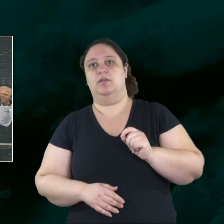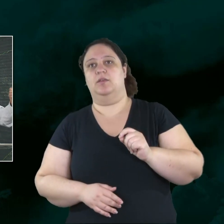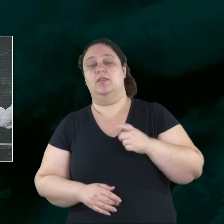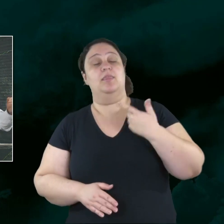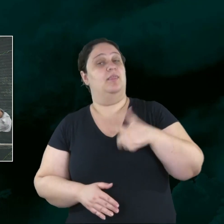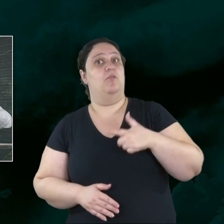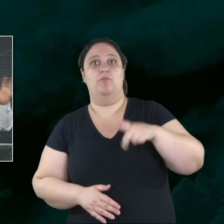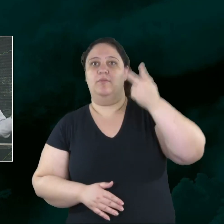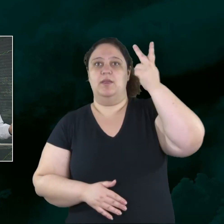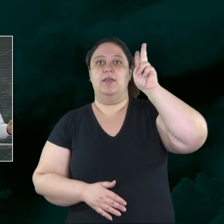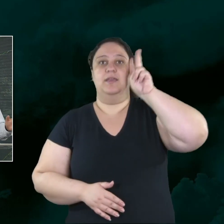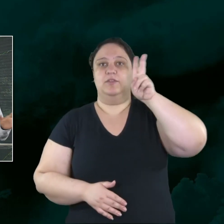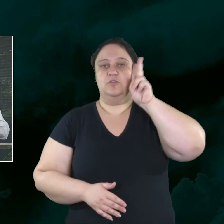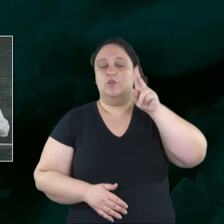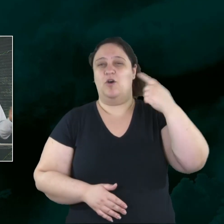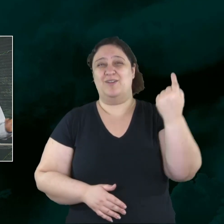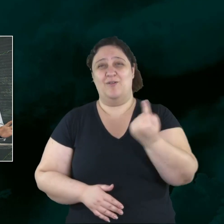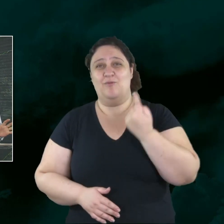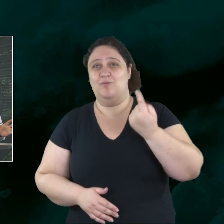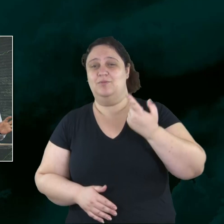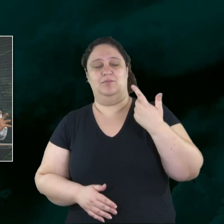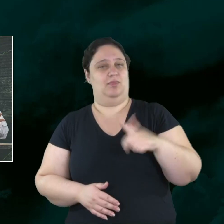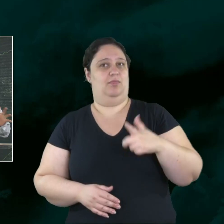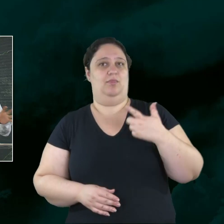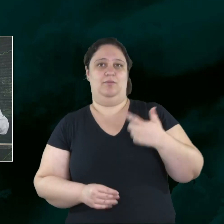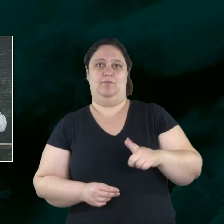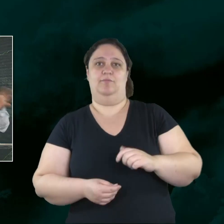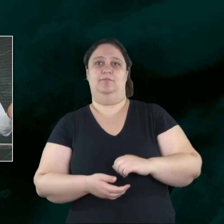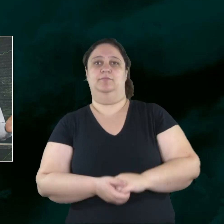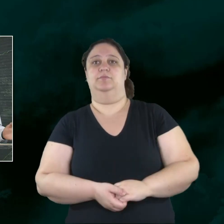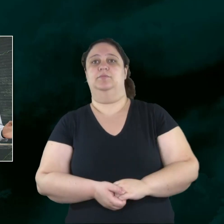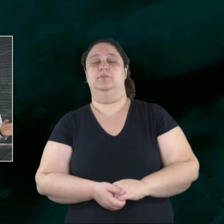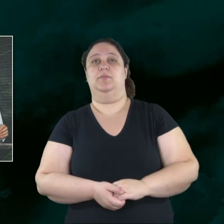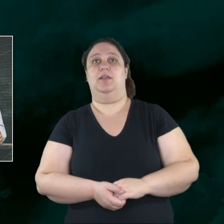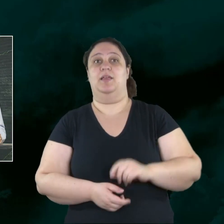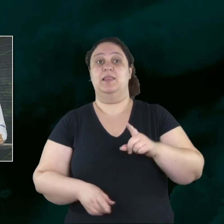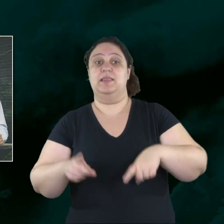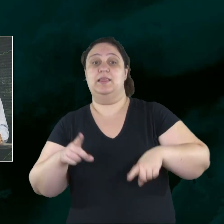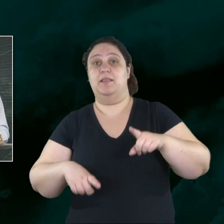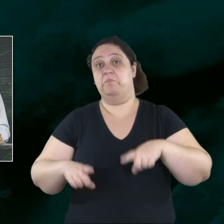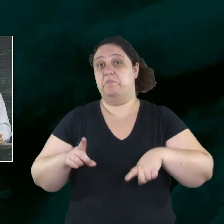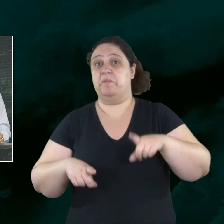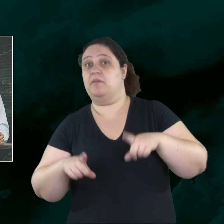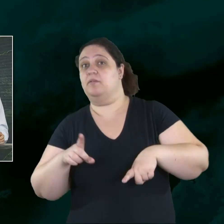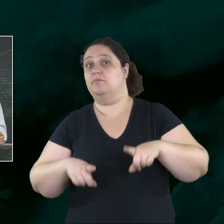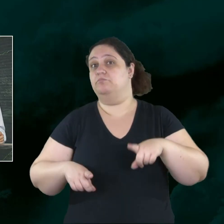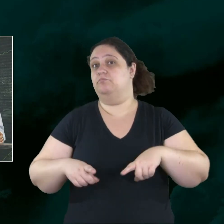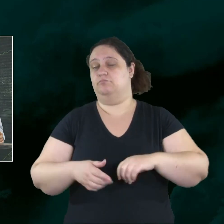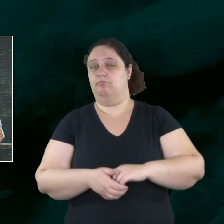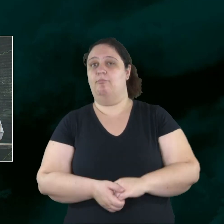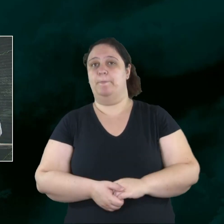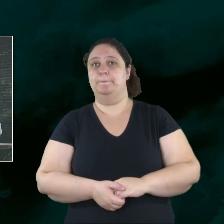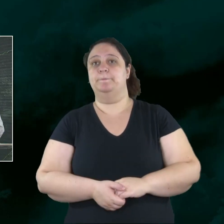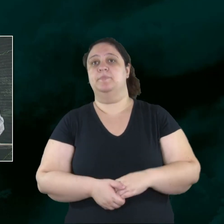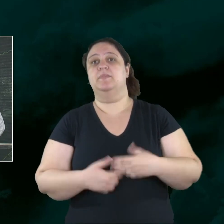narrativa de uma história única, né? Não existe uma narrativa, depende do ponto de vista. O conhecimento, então, questiona a